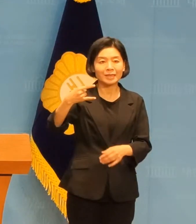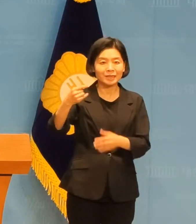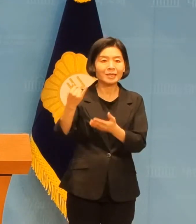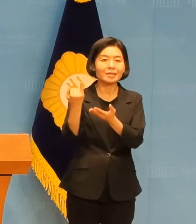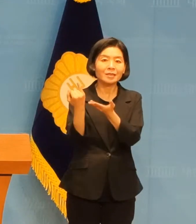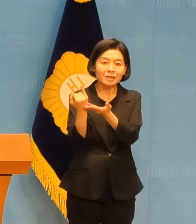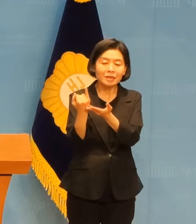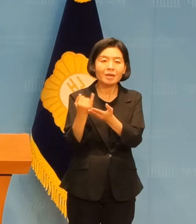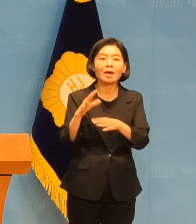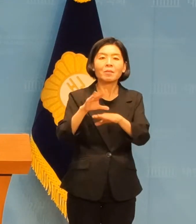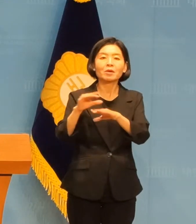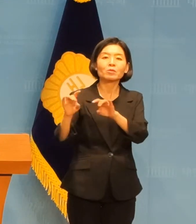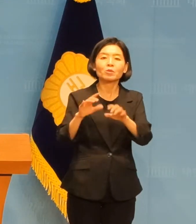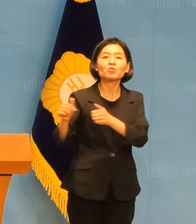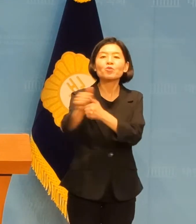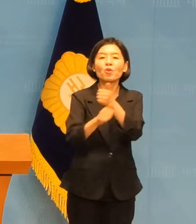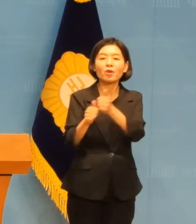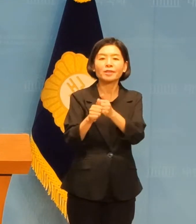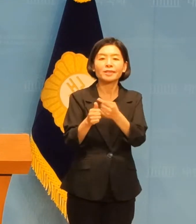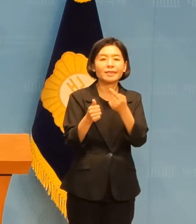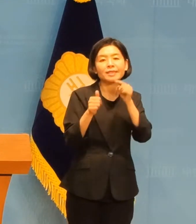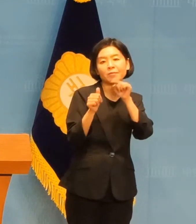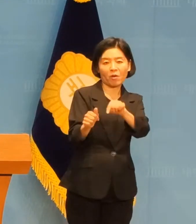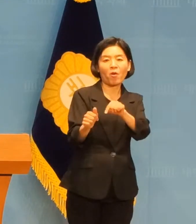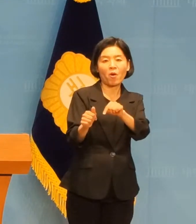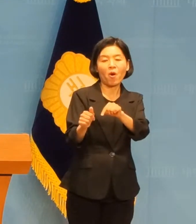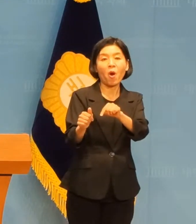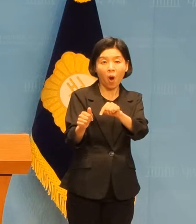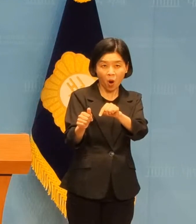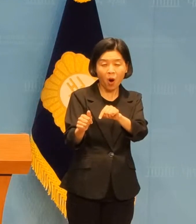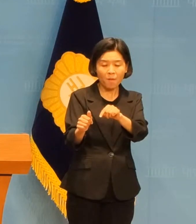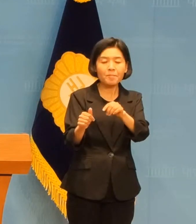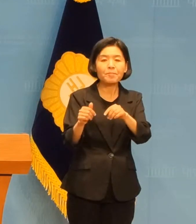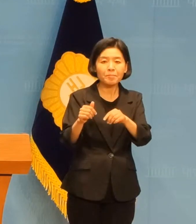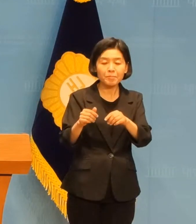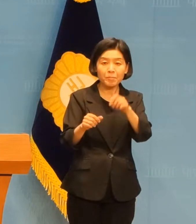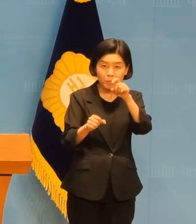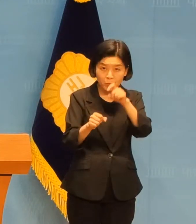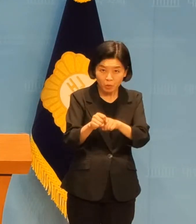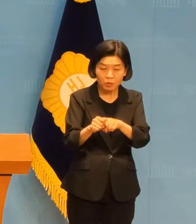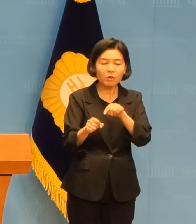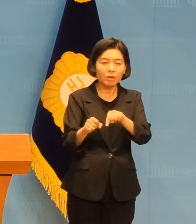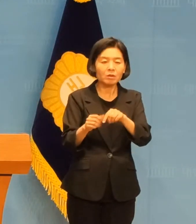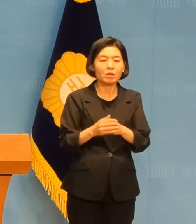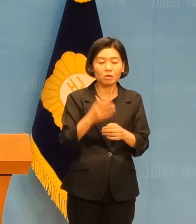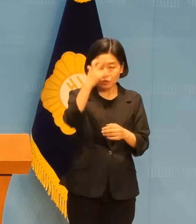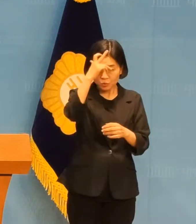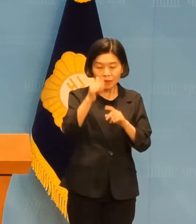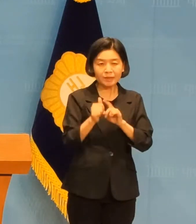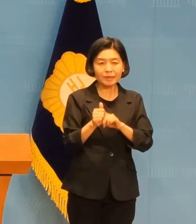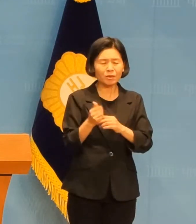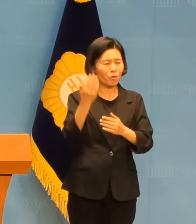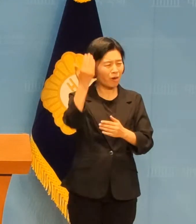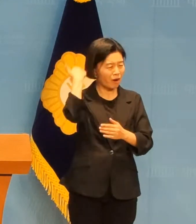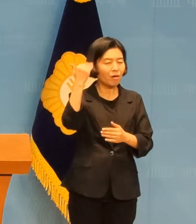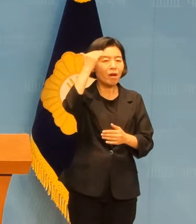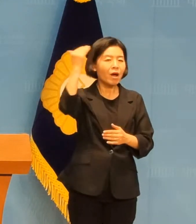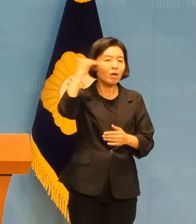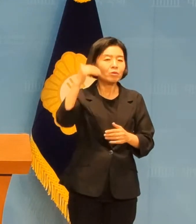위원으로 지명을 했습니다. 그런데 당시에 최민희 내정자께서 과거에